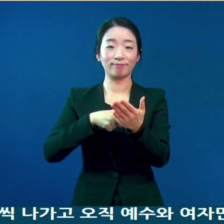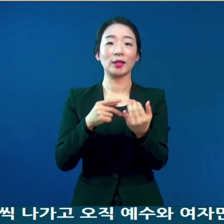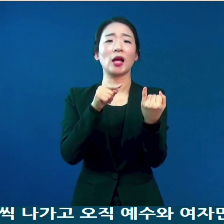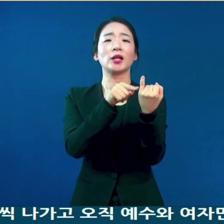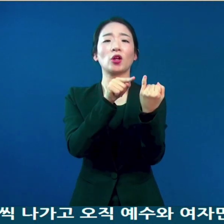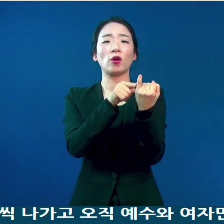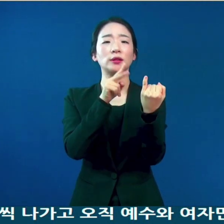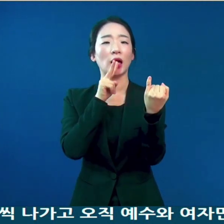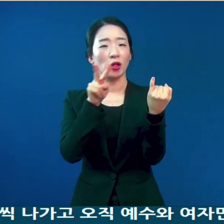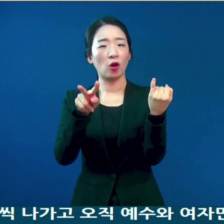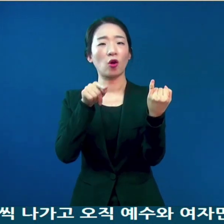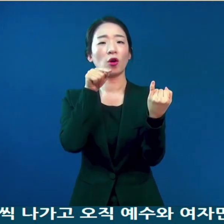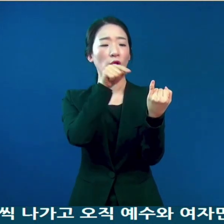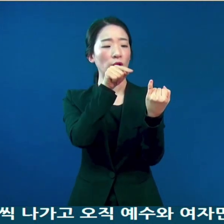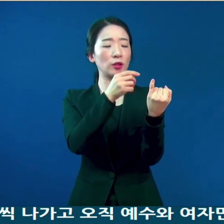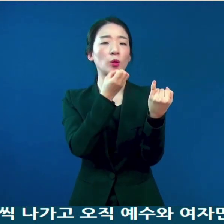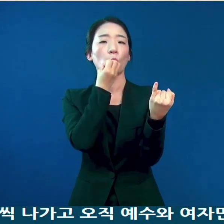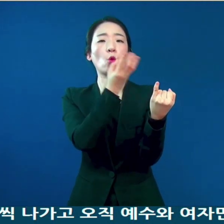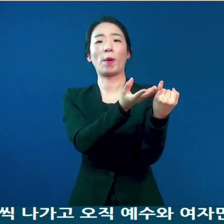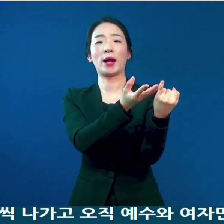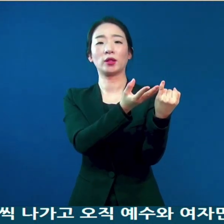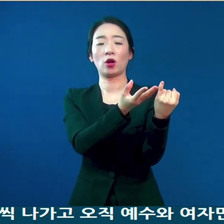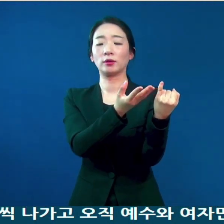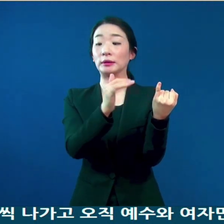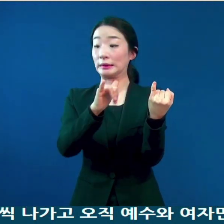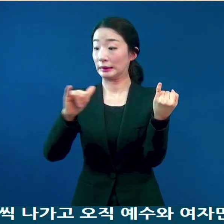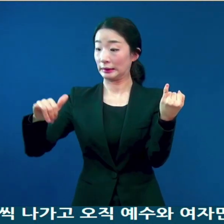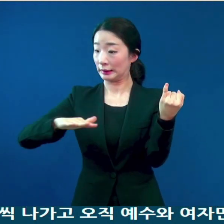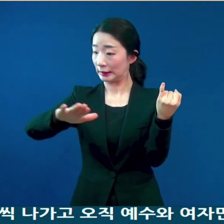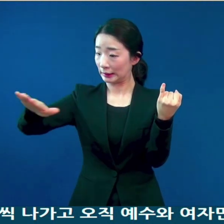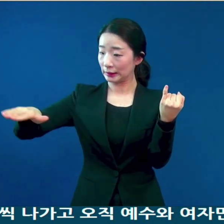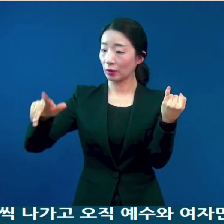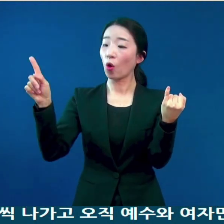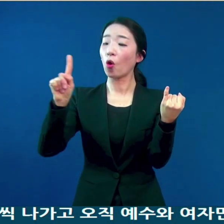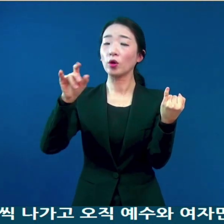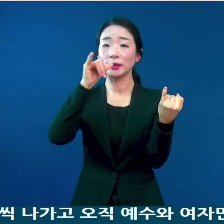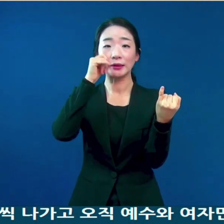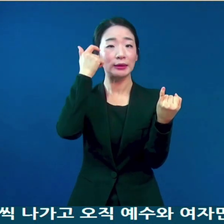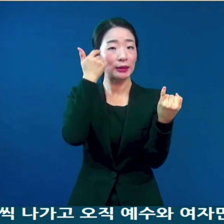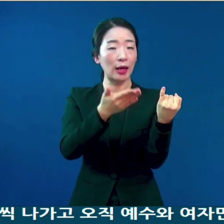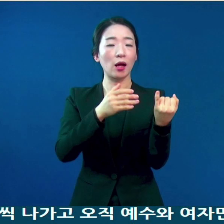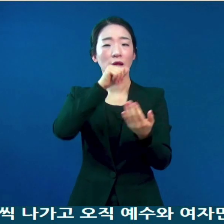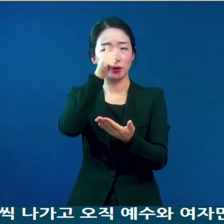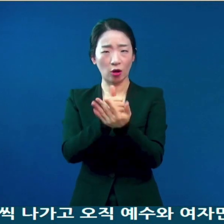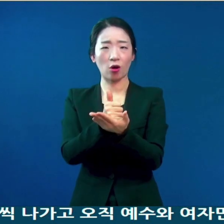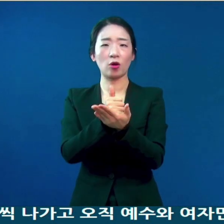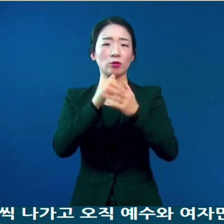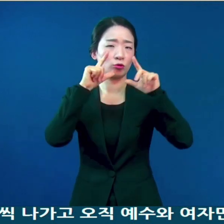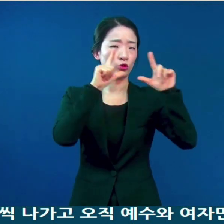너를 고발하던 그들이 어디 있느냐? 너를 정죄한 자가